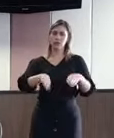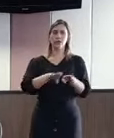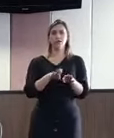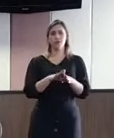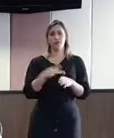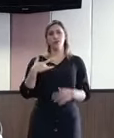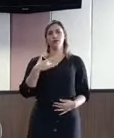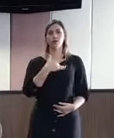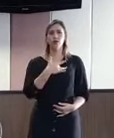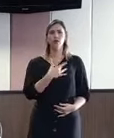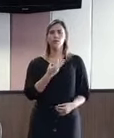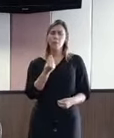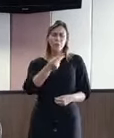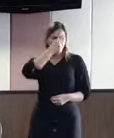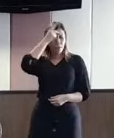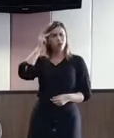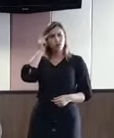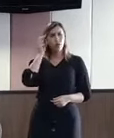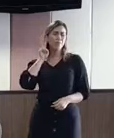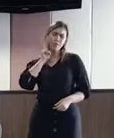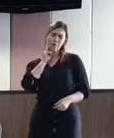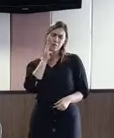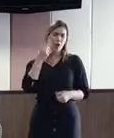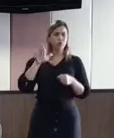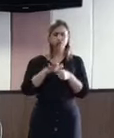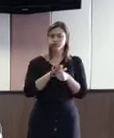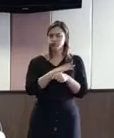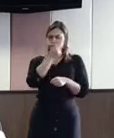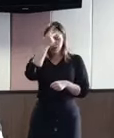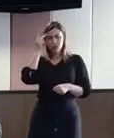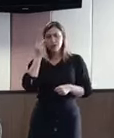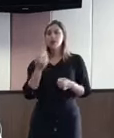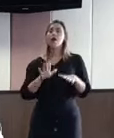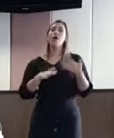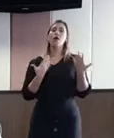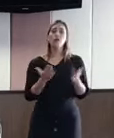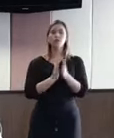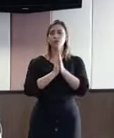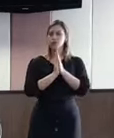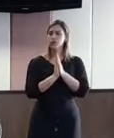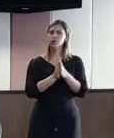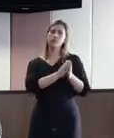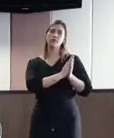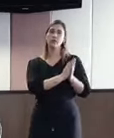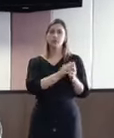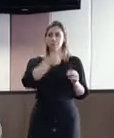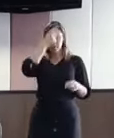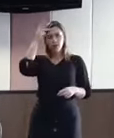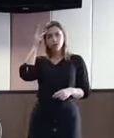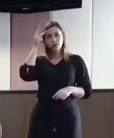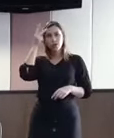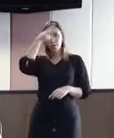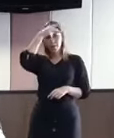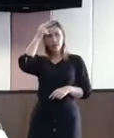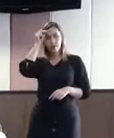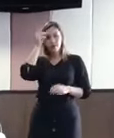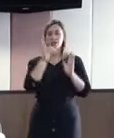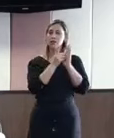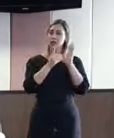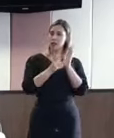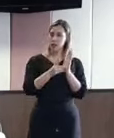para milhares e milhares de pessoas. E é isso que nós estamos pedindo aos prefeitos. No decreto a gente